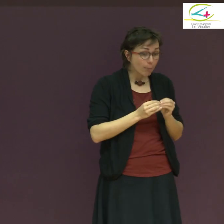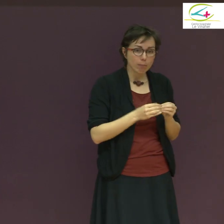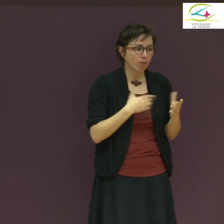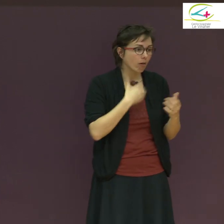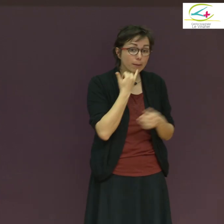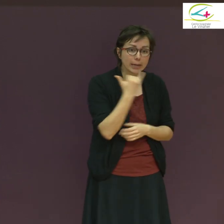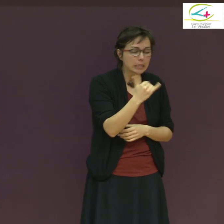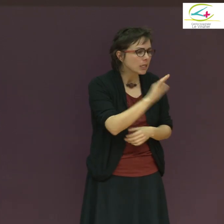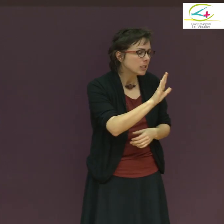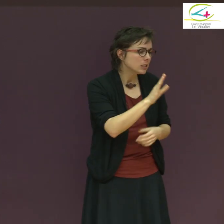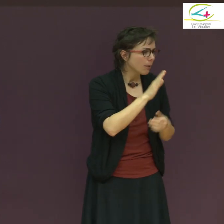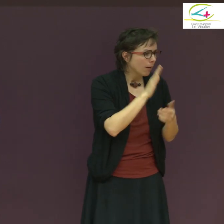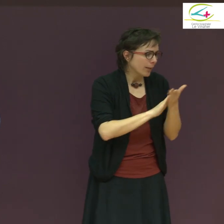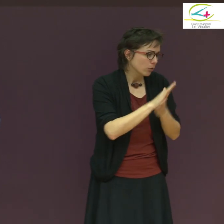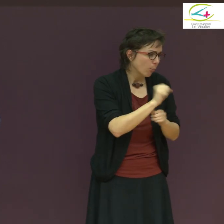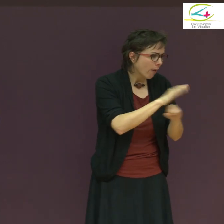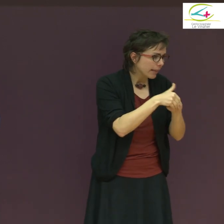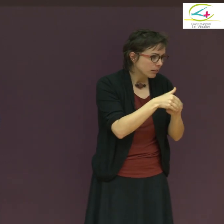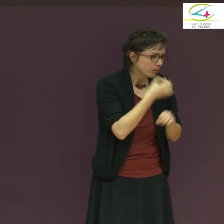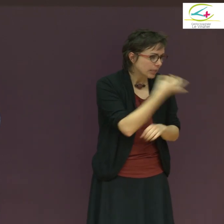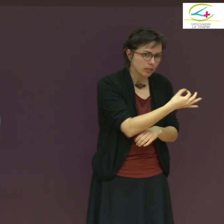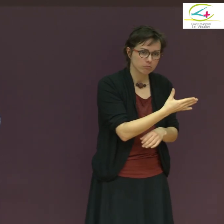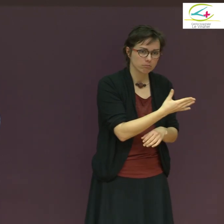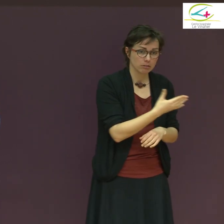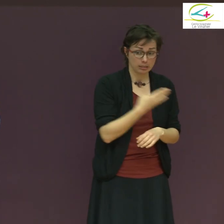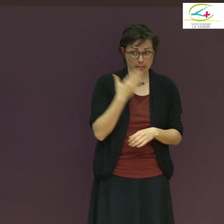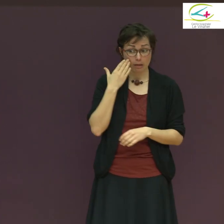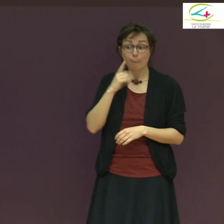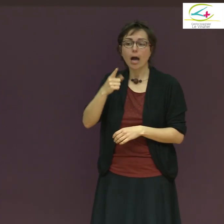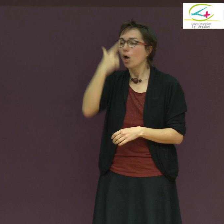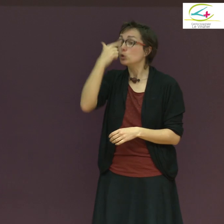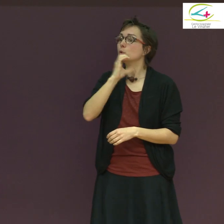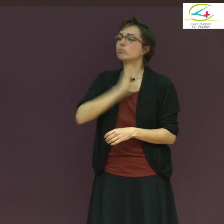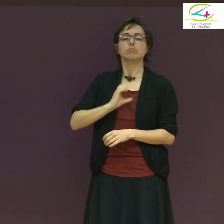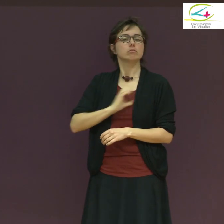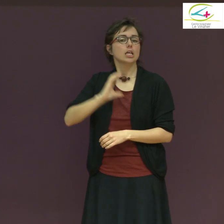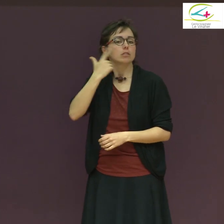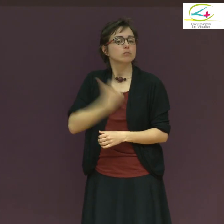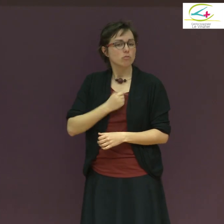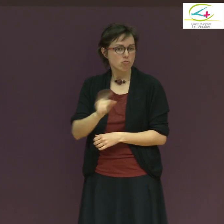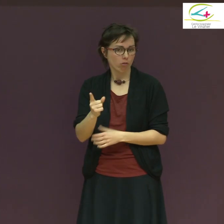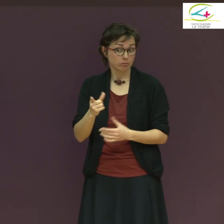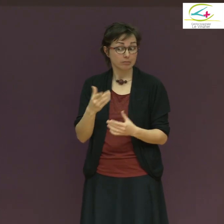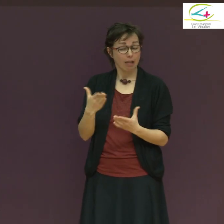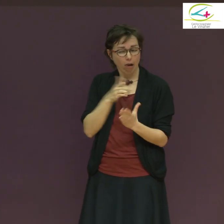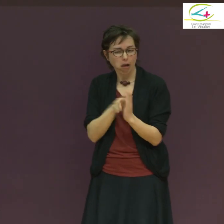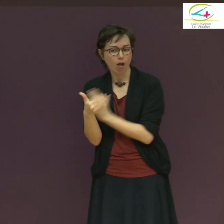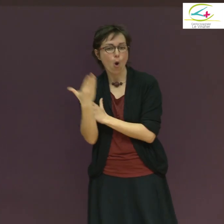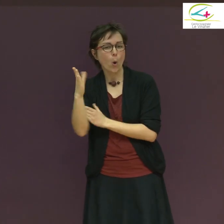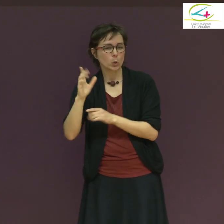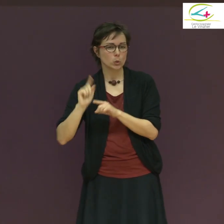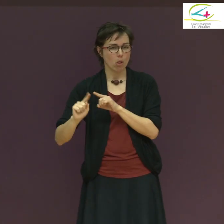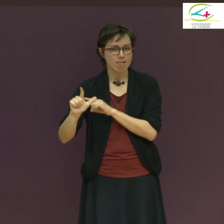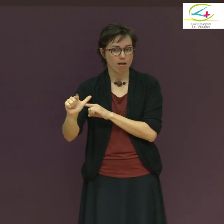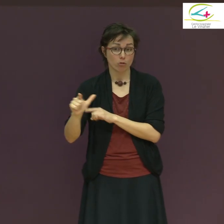son téléphone, on appelle un ami. On ne fait pas une tentative de suicide. Donc effectivement, alors ce qui est intéressant, c'est qu'il y a des patients qui nous